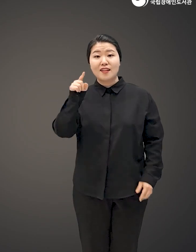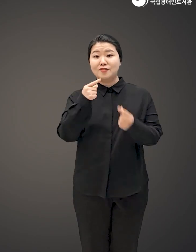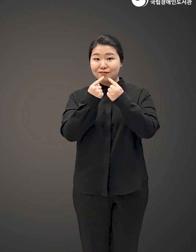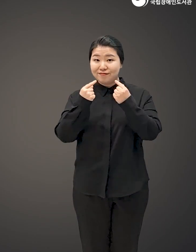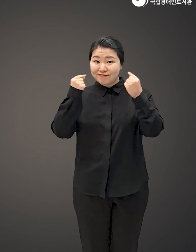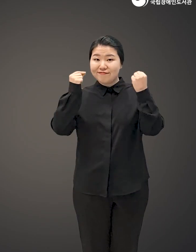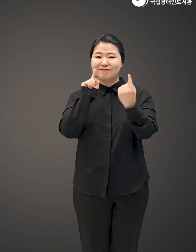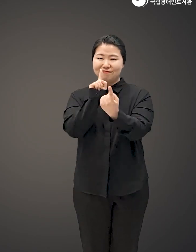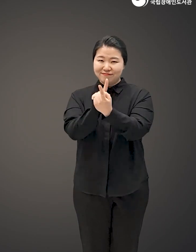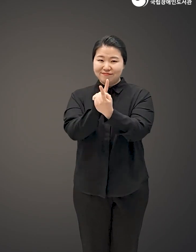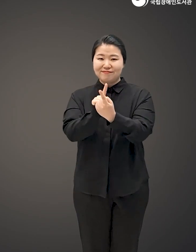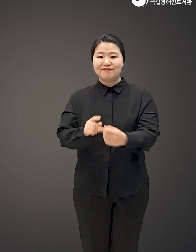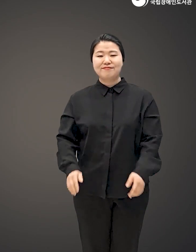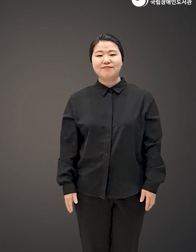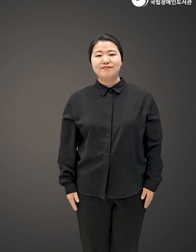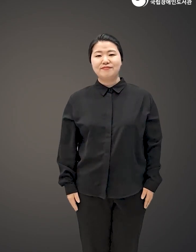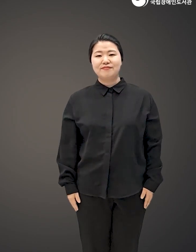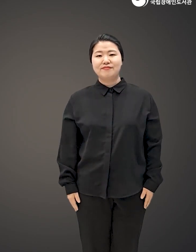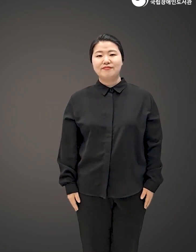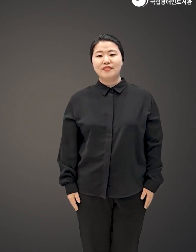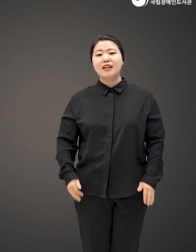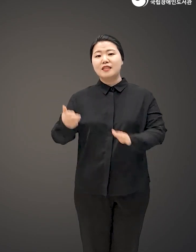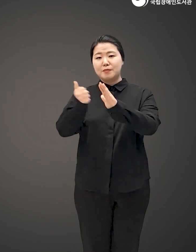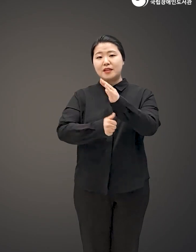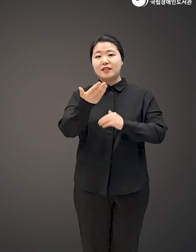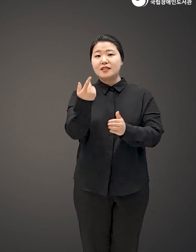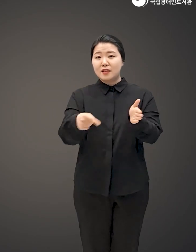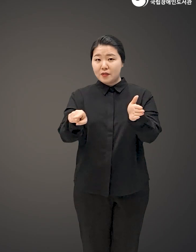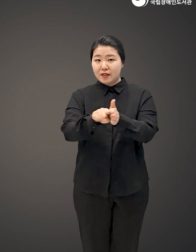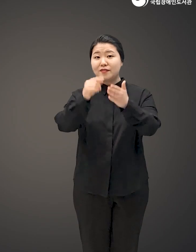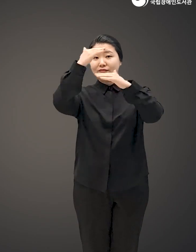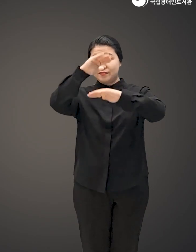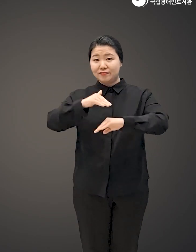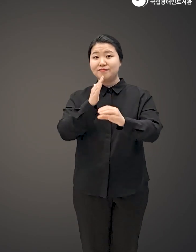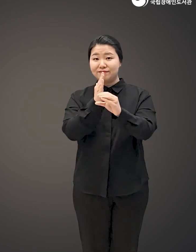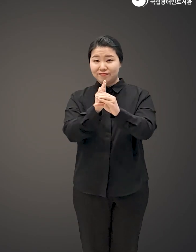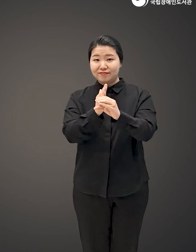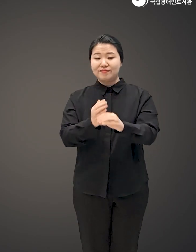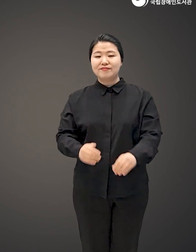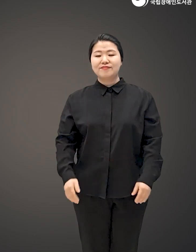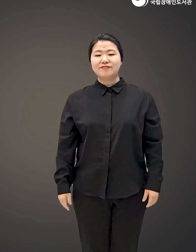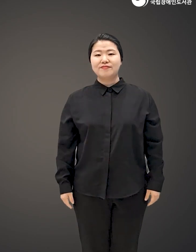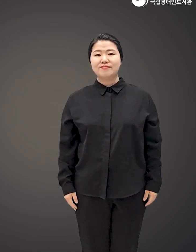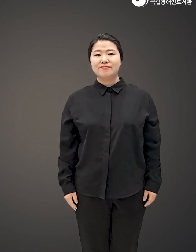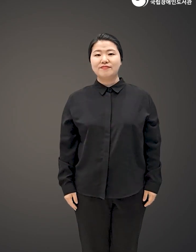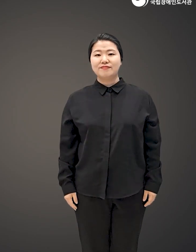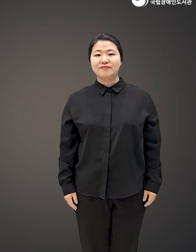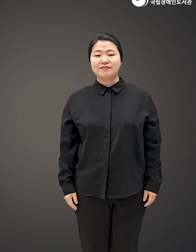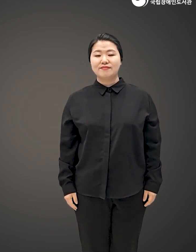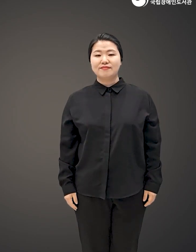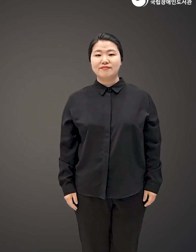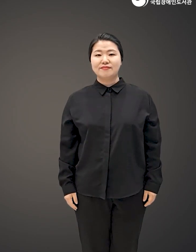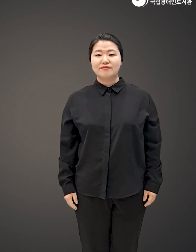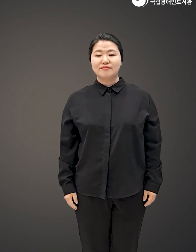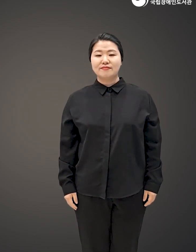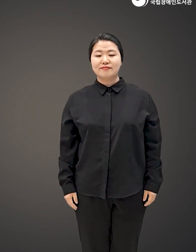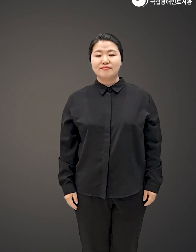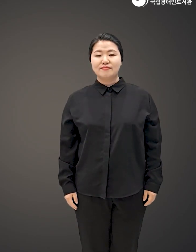우리 웃는 얼굴로 만나요. 실패한 당신을 위하여 중에서